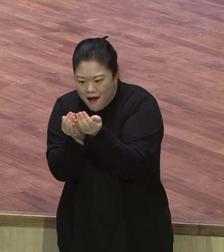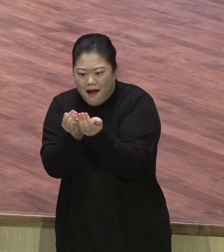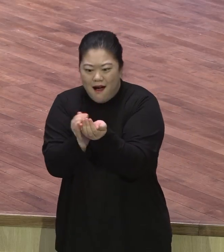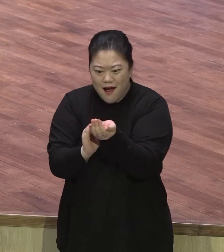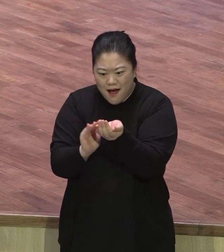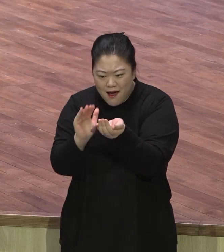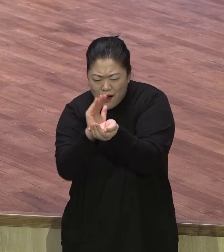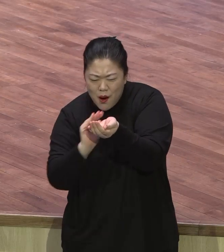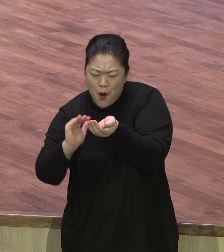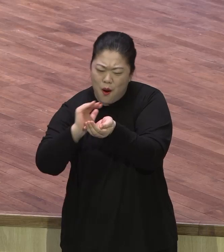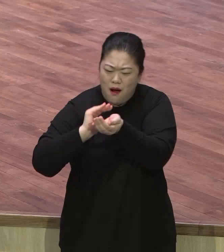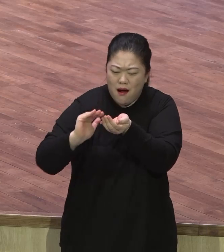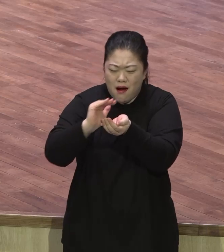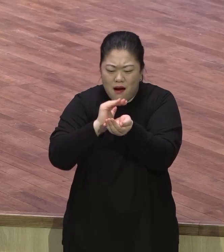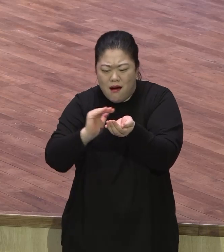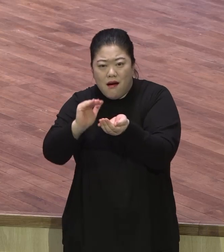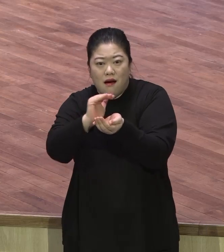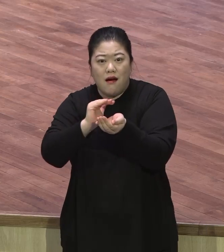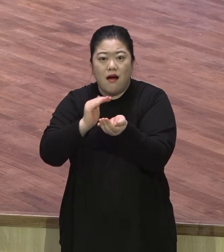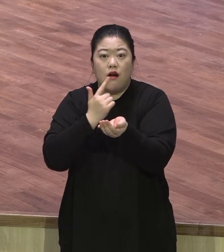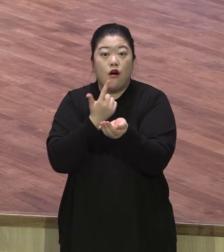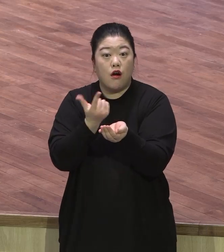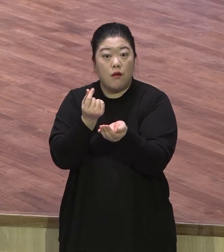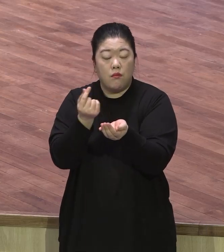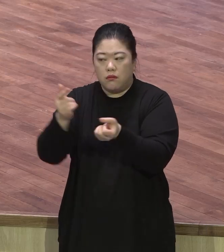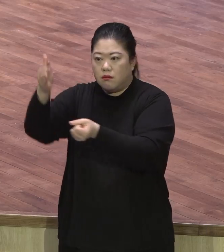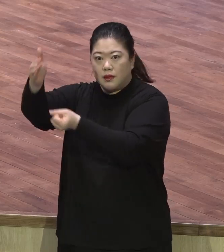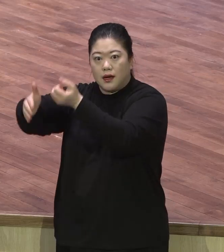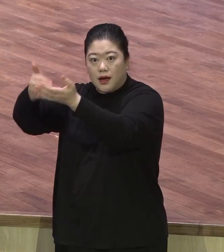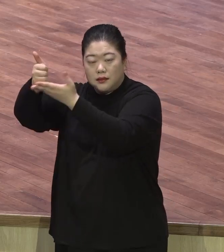아주 가치 있는 소유가 된다는 것입니다.